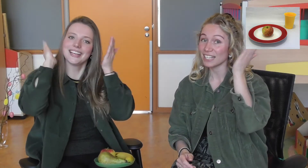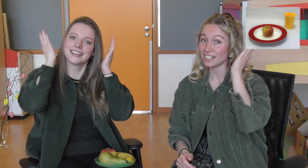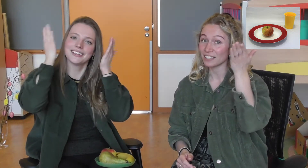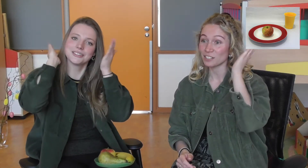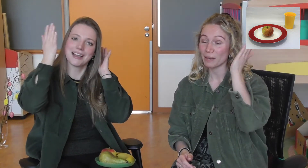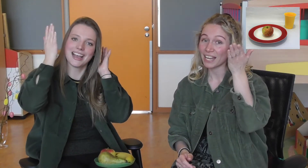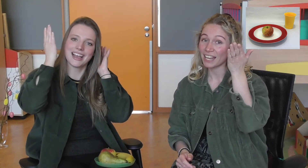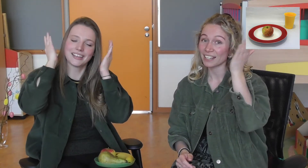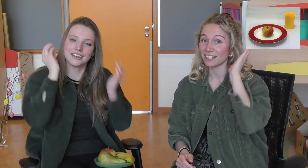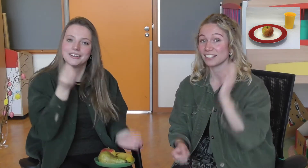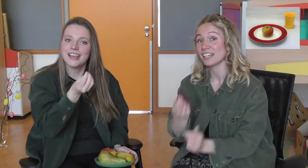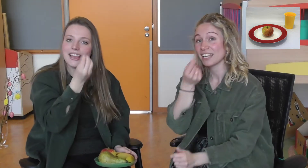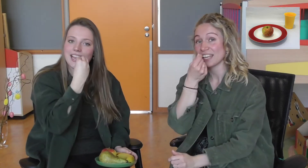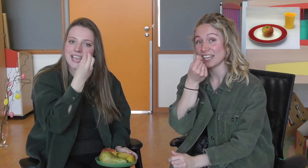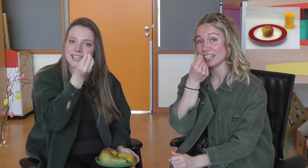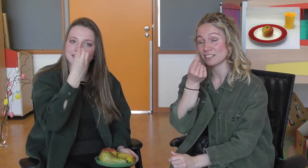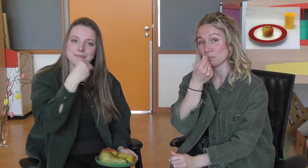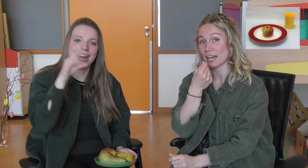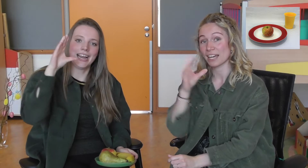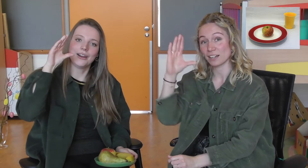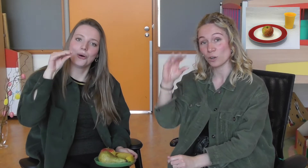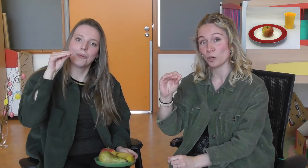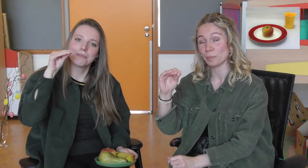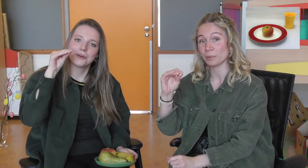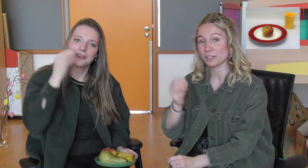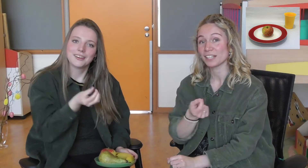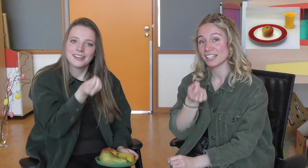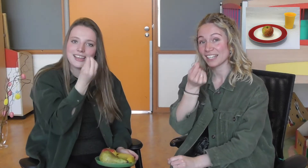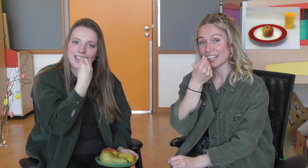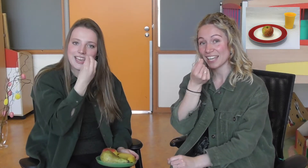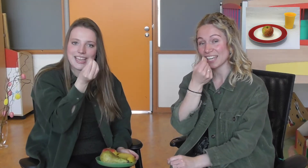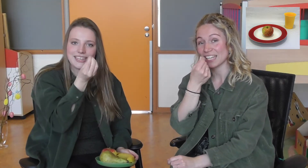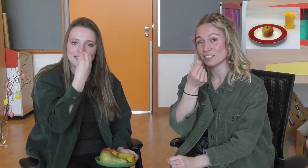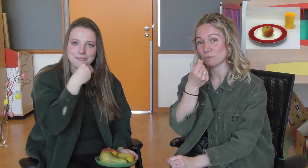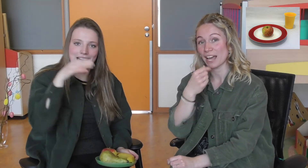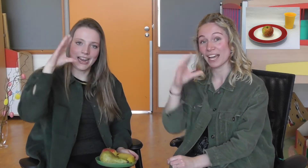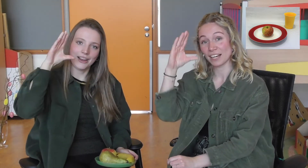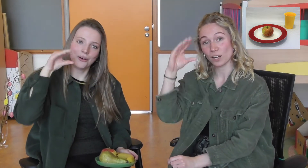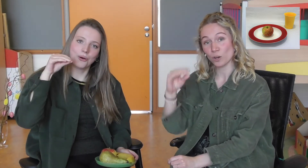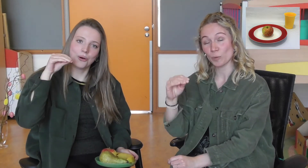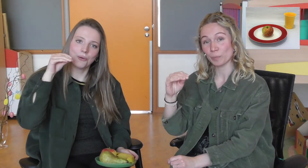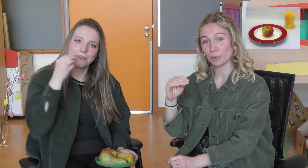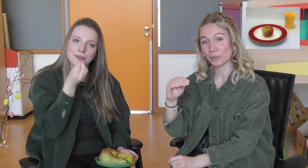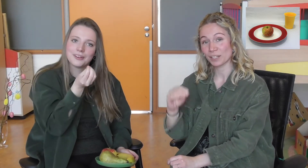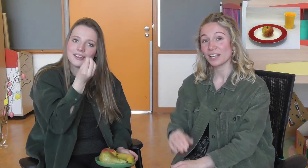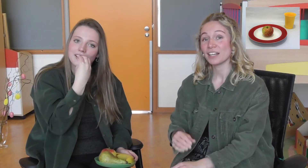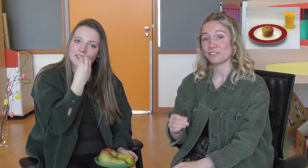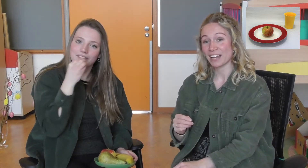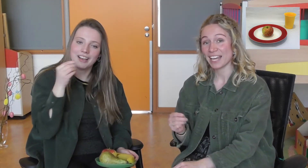lekker smaken. Eet maar op, eet maar op.